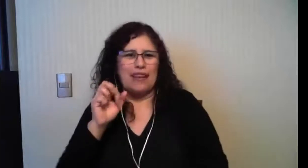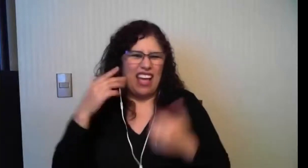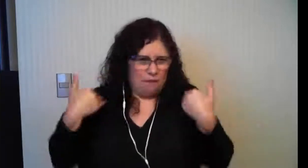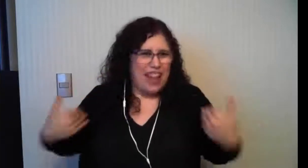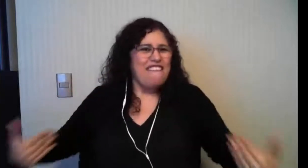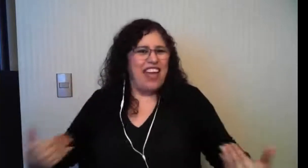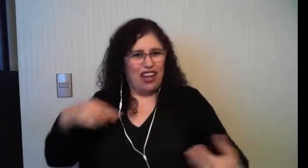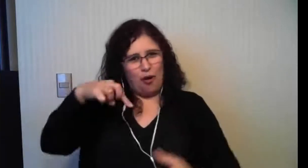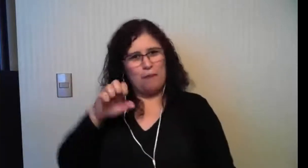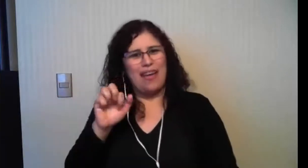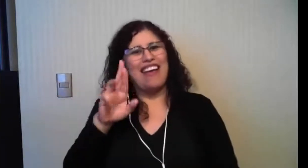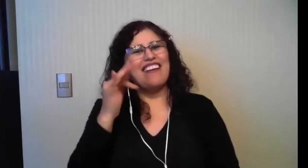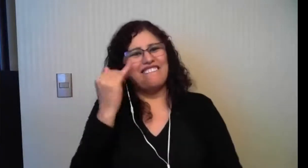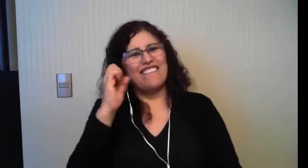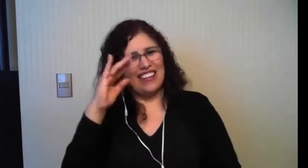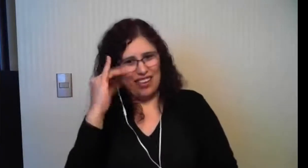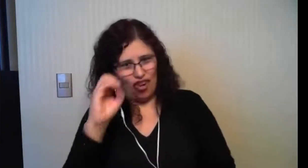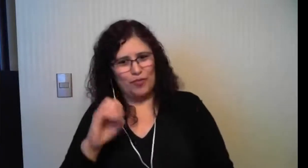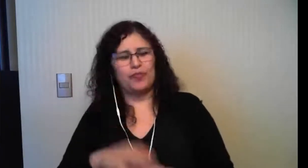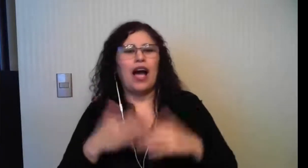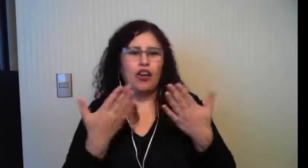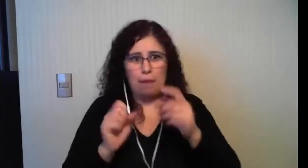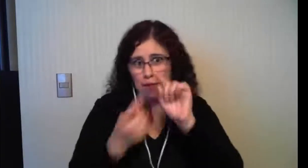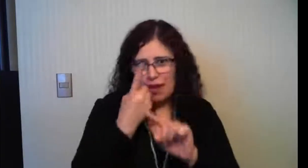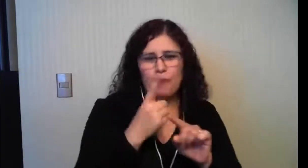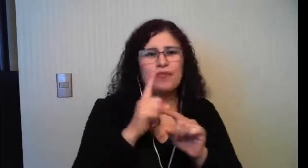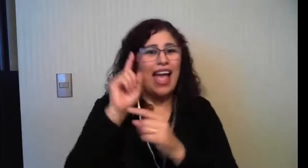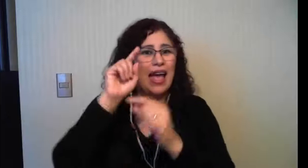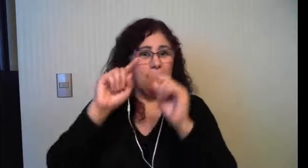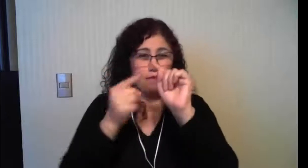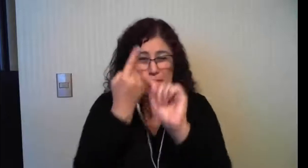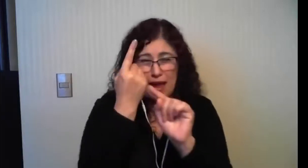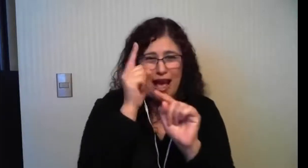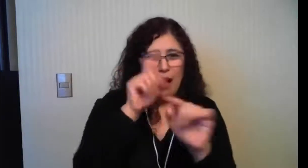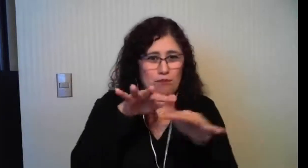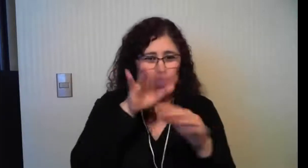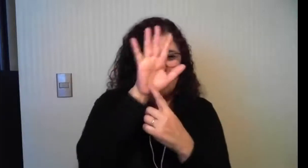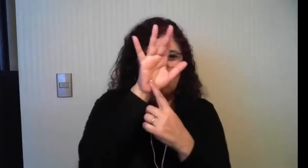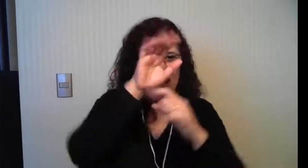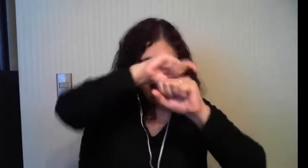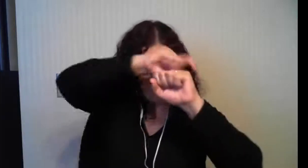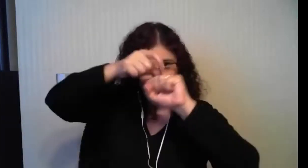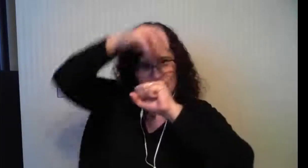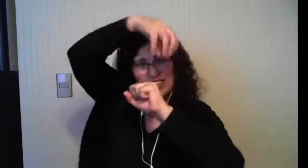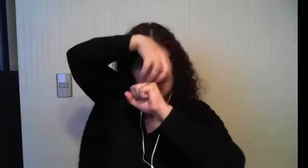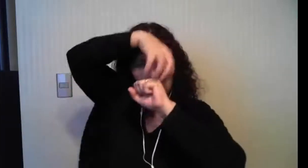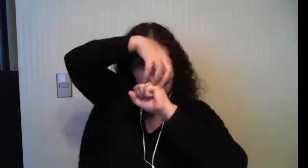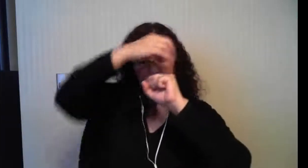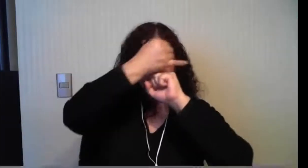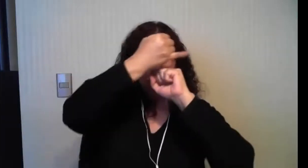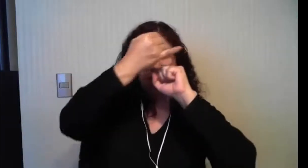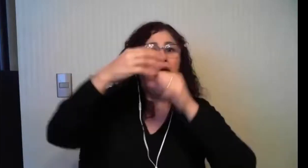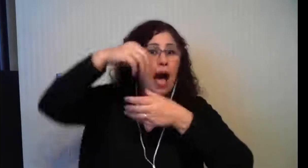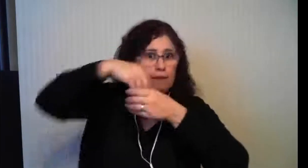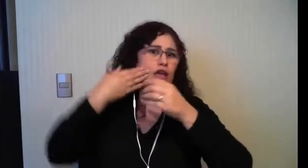Lo la mismo que dijo. neurona, ya, la neurona motora superior se encuentra en la corteza cerebral, ¿ya? Viaja por la médula